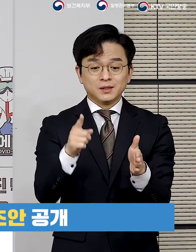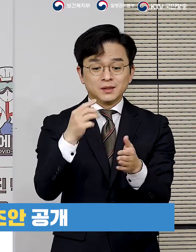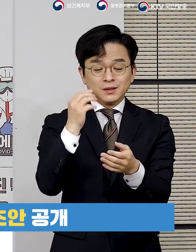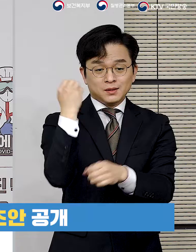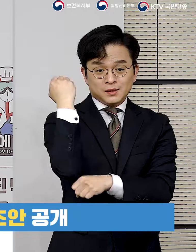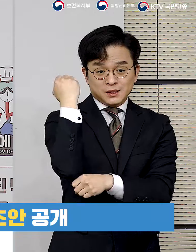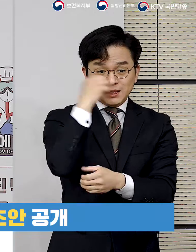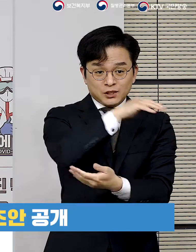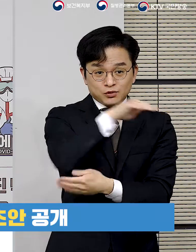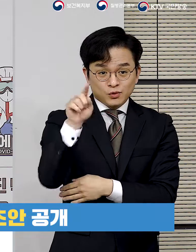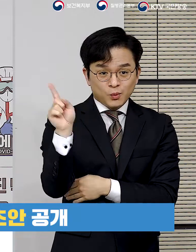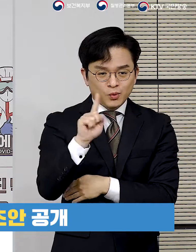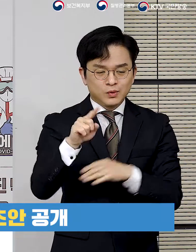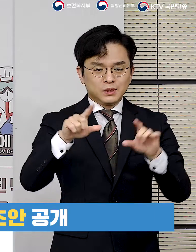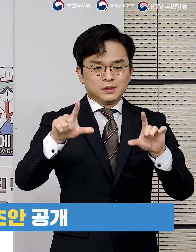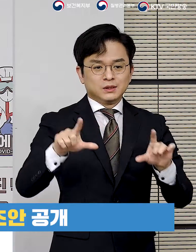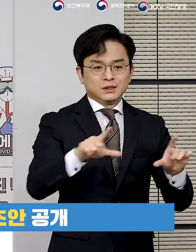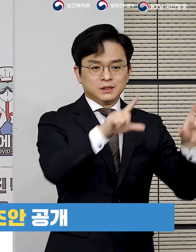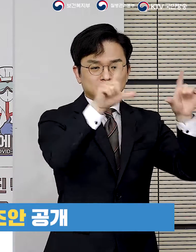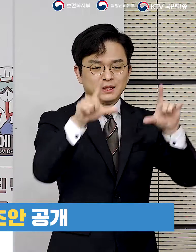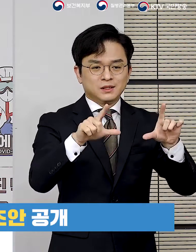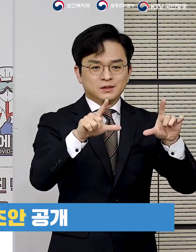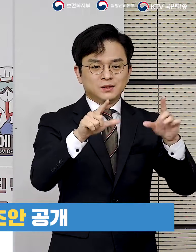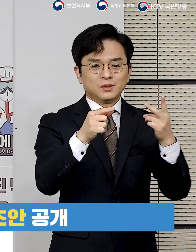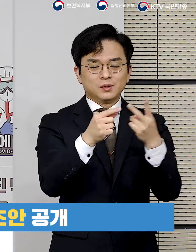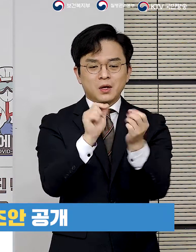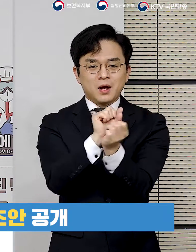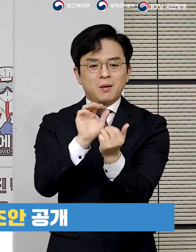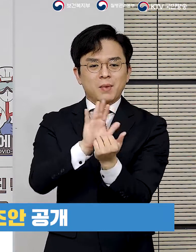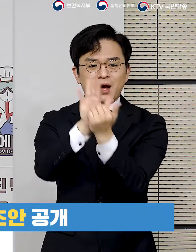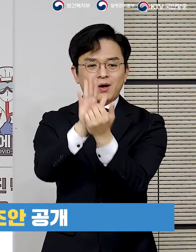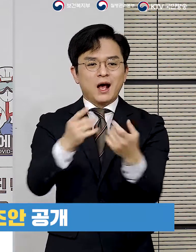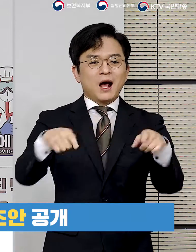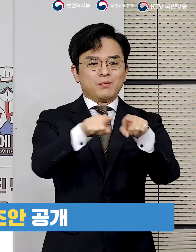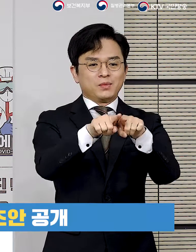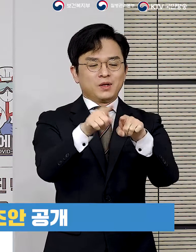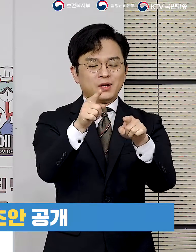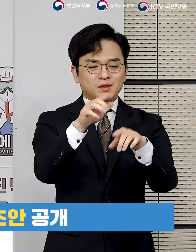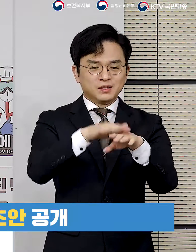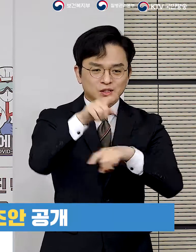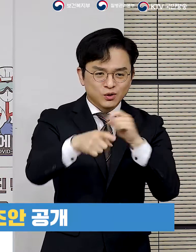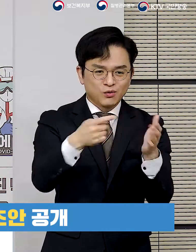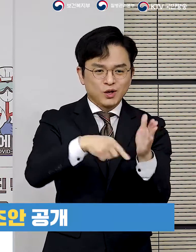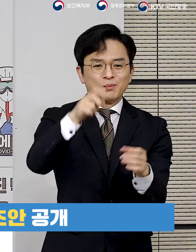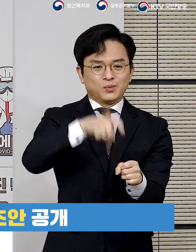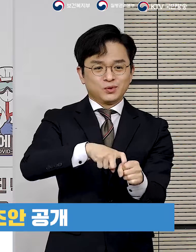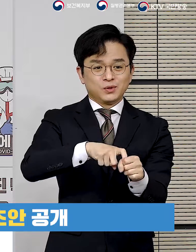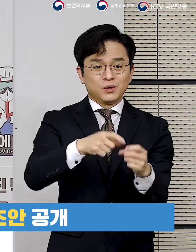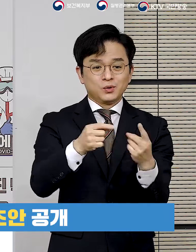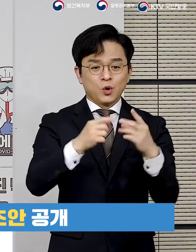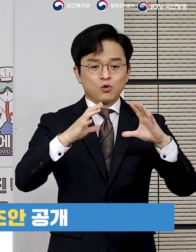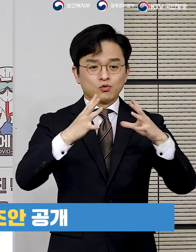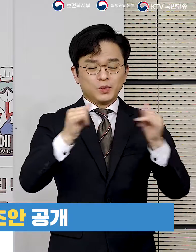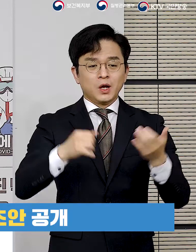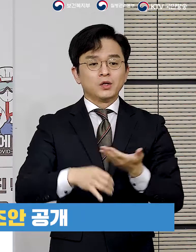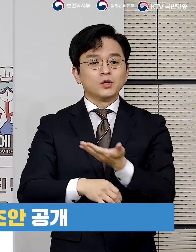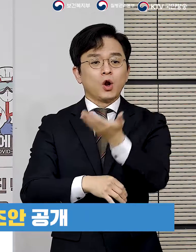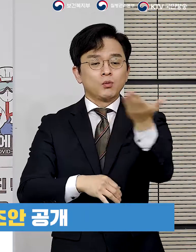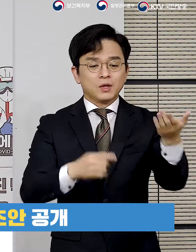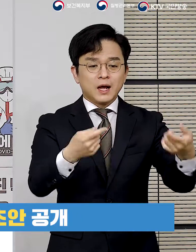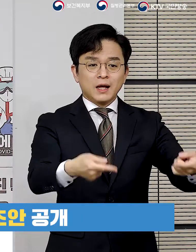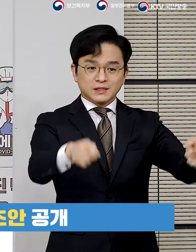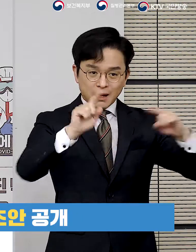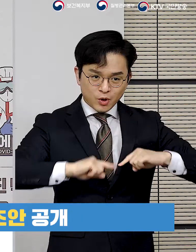초안들은 일상생활과 철저한 방역을 조화시키는 한편 국민의 학습과 참여를